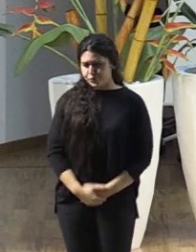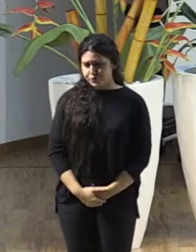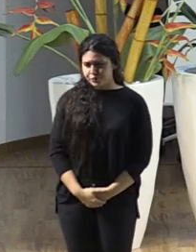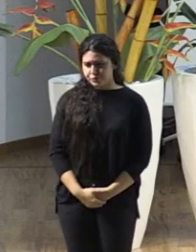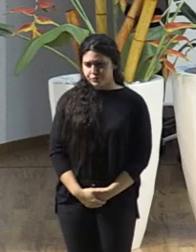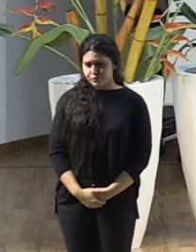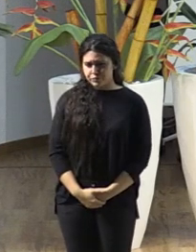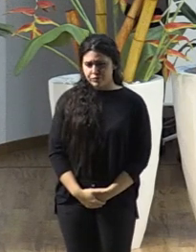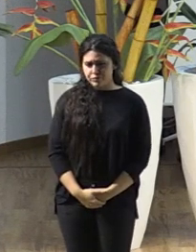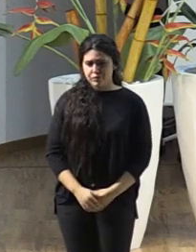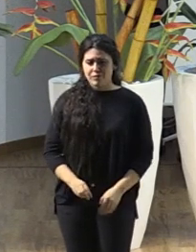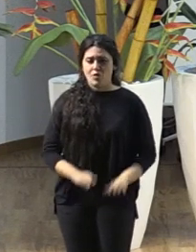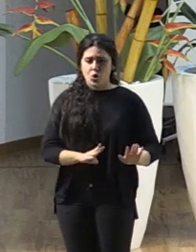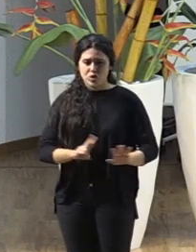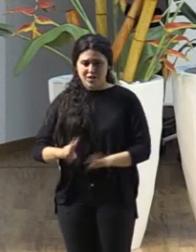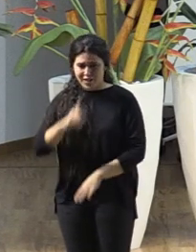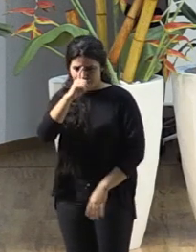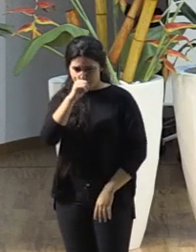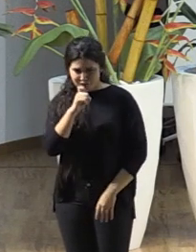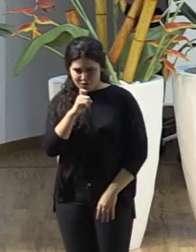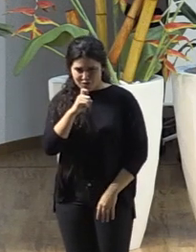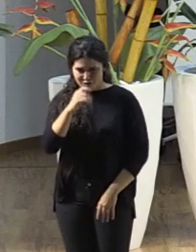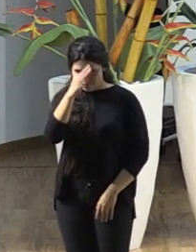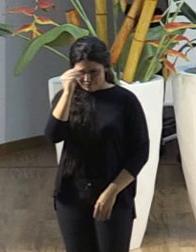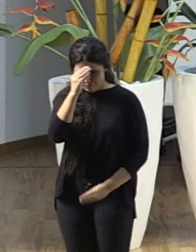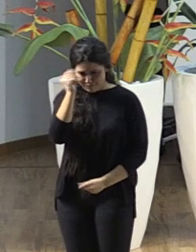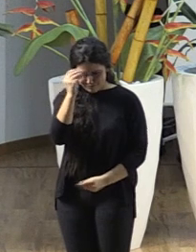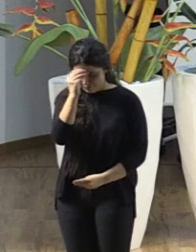con 82 años la memoria es un desastre. Sí.